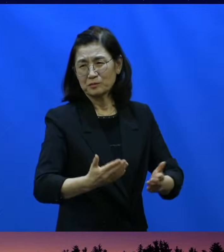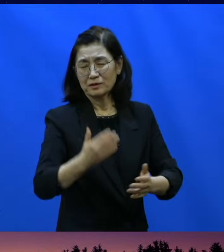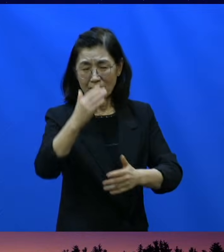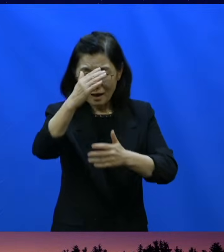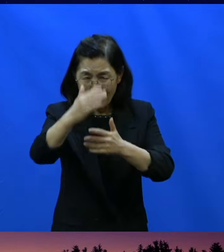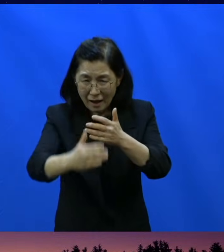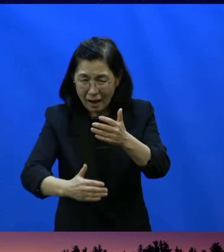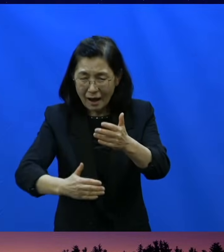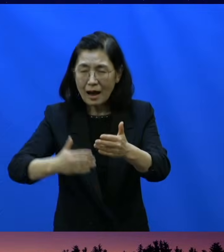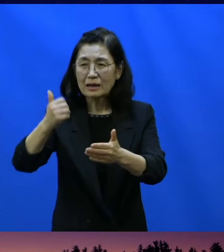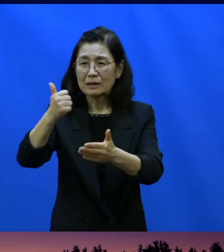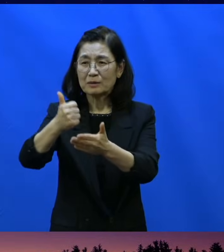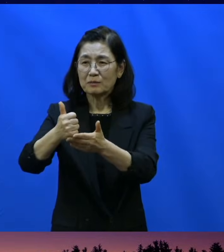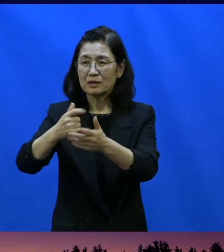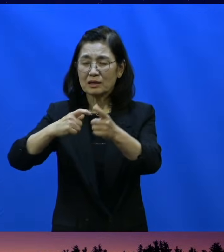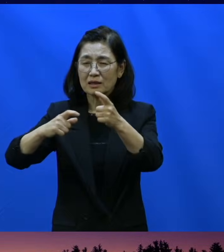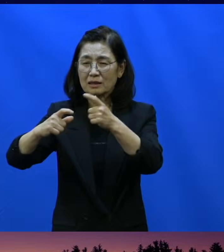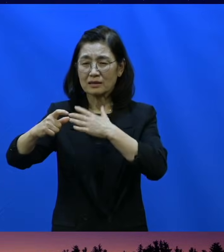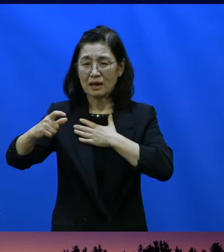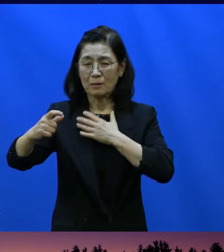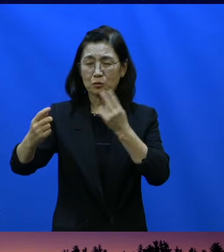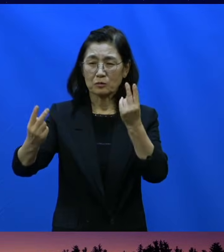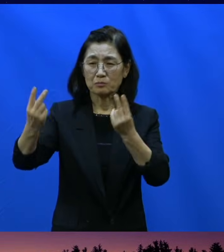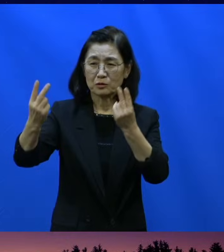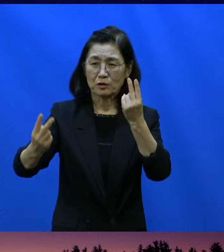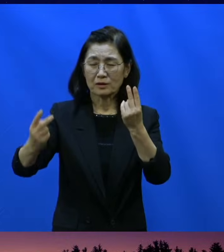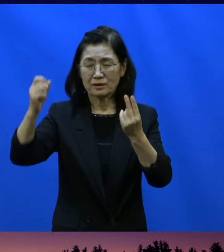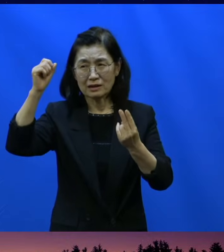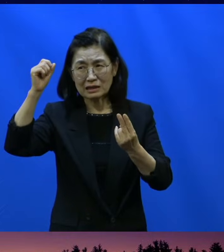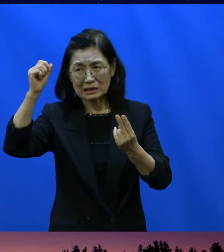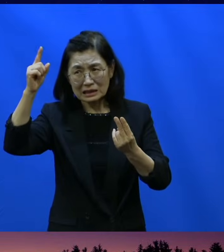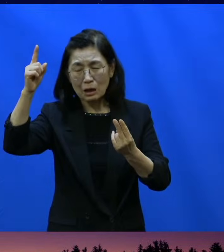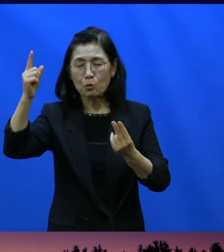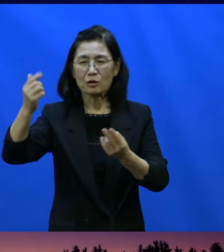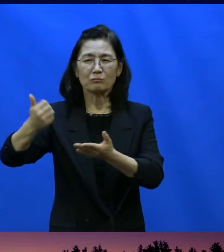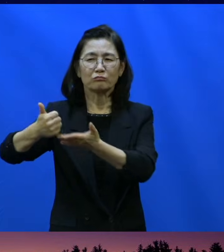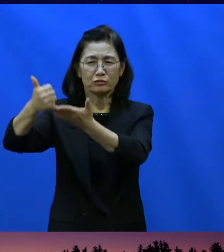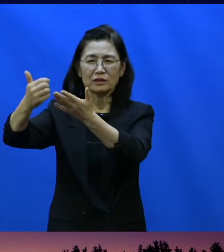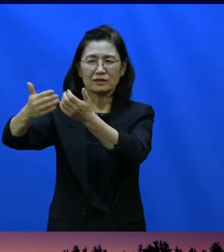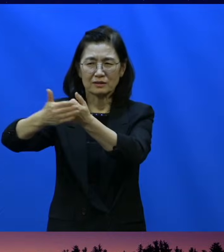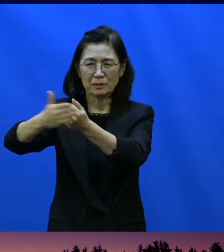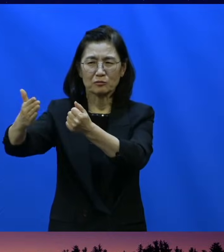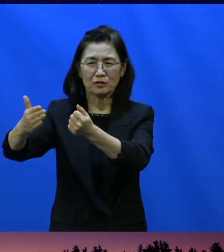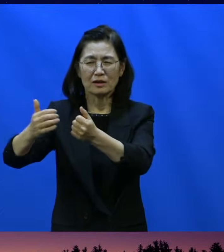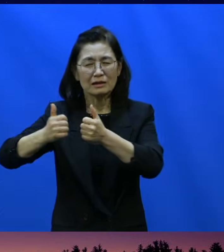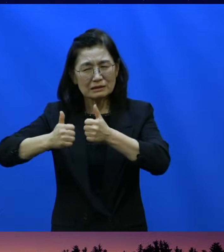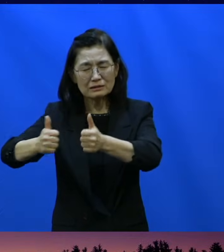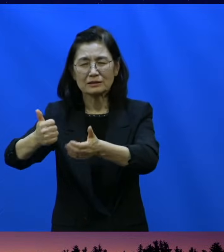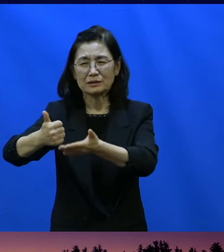나보다 훨씬 더 탁월하시고 훨씬 더 지혜로우시고 더 아름답고 성실하신 분이시고.